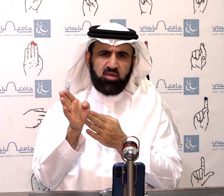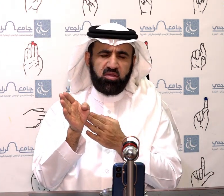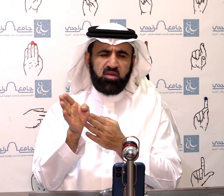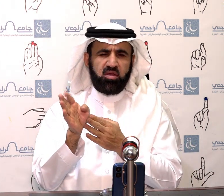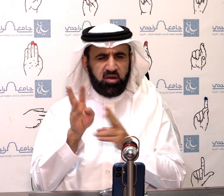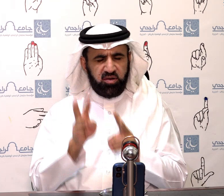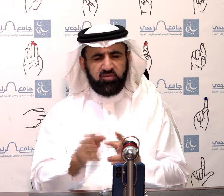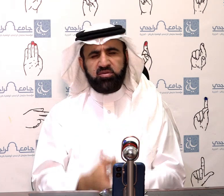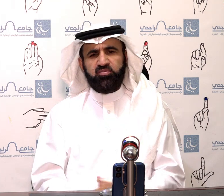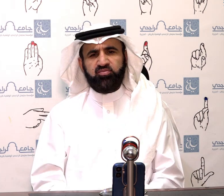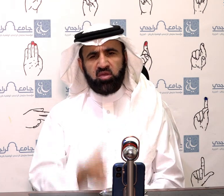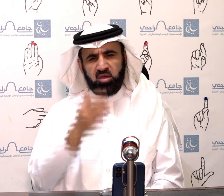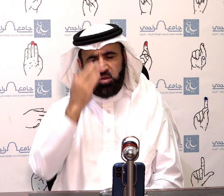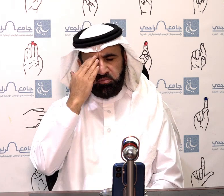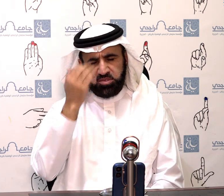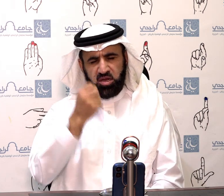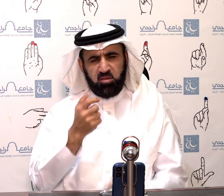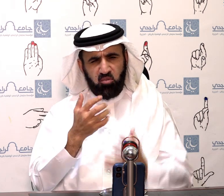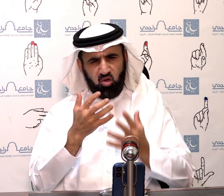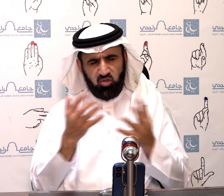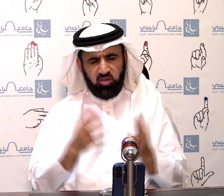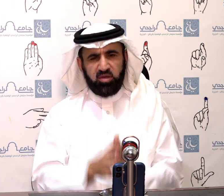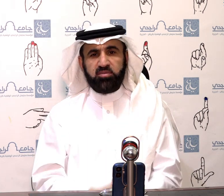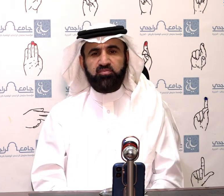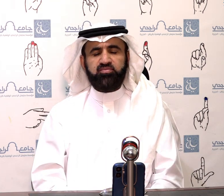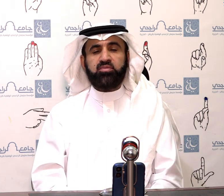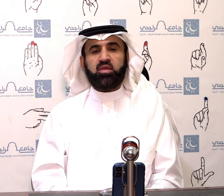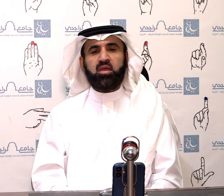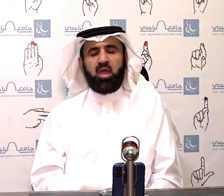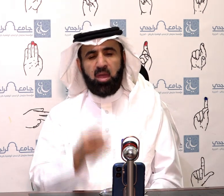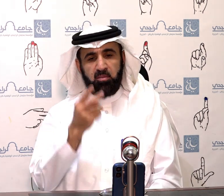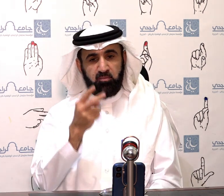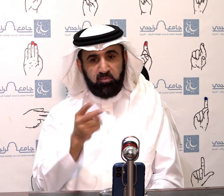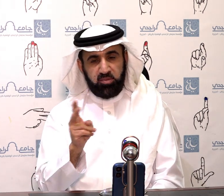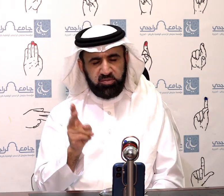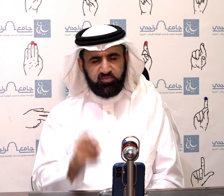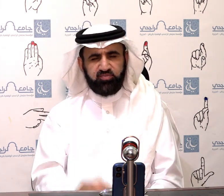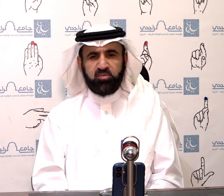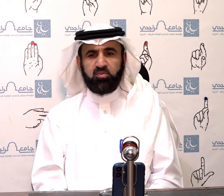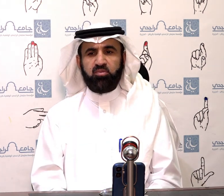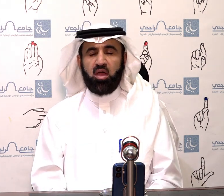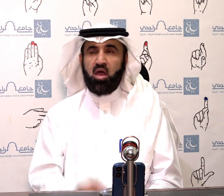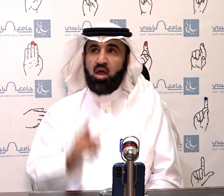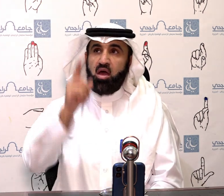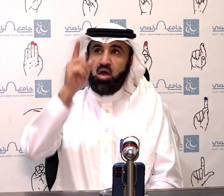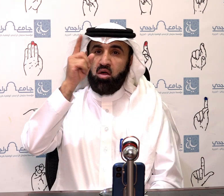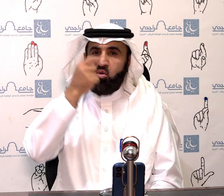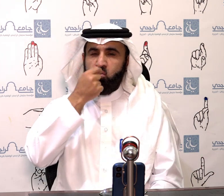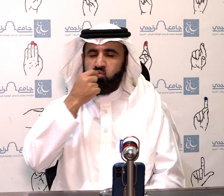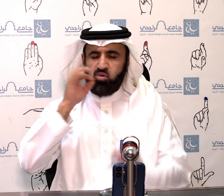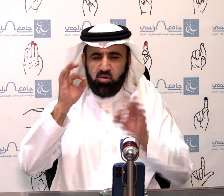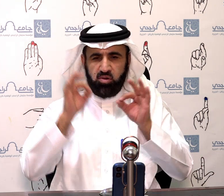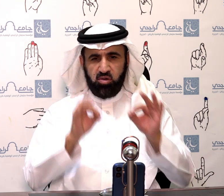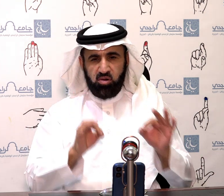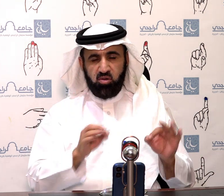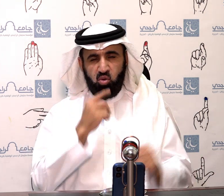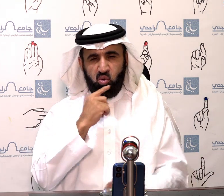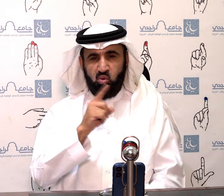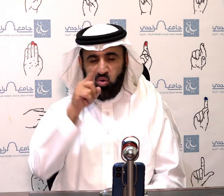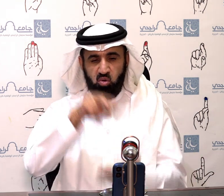الدين. أما بعد، عباد الله، يقول الله جل وعلا: ومن يتق الله يجعل له